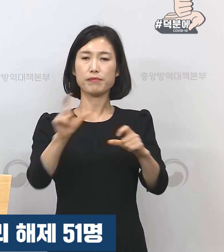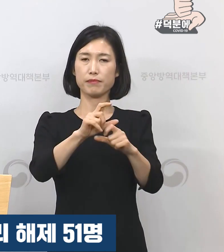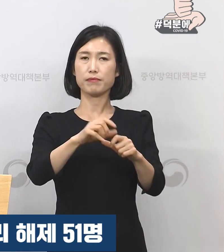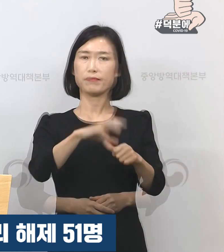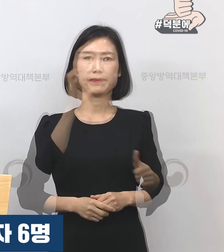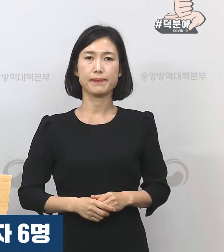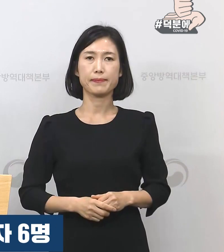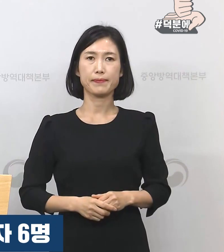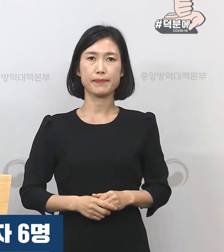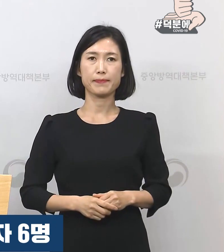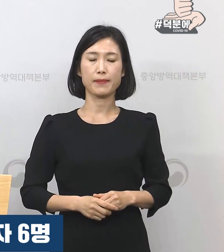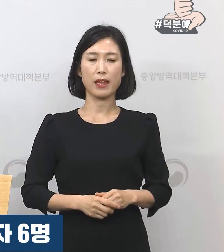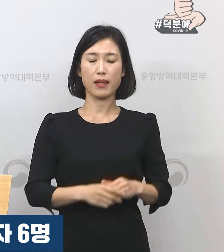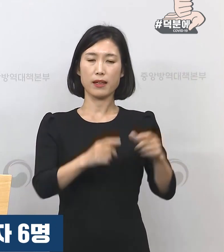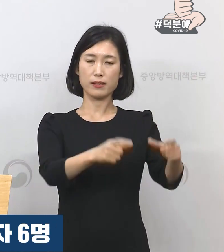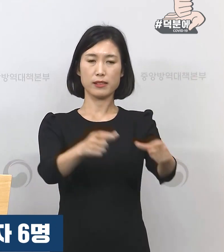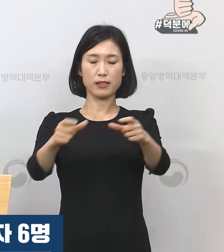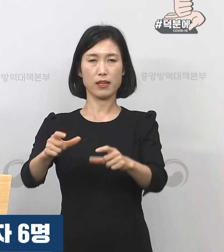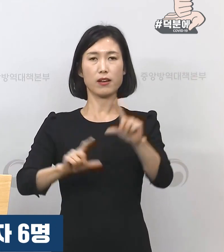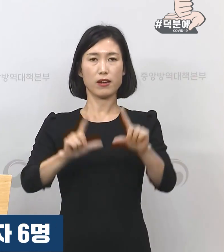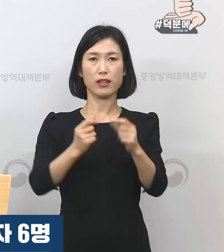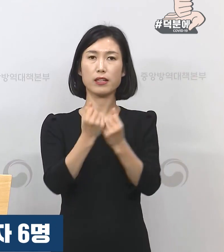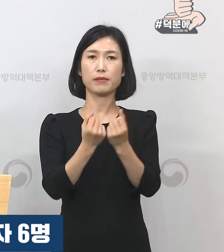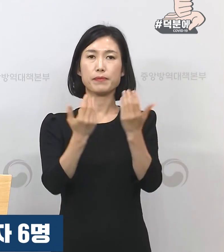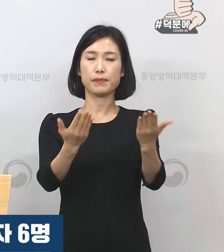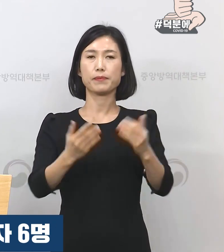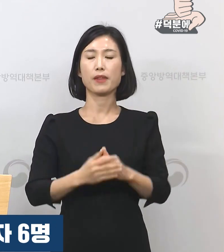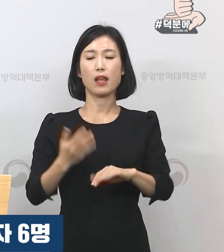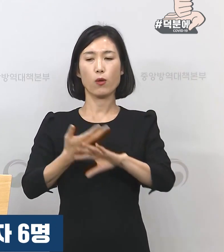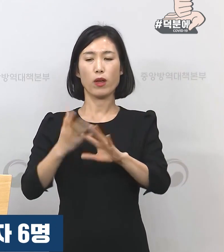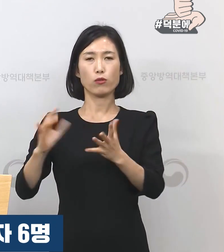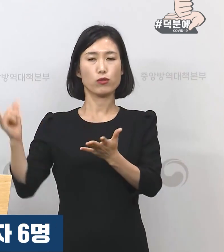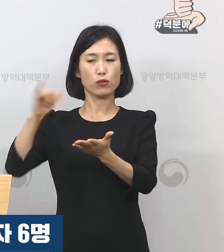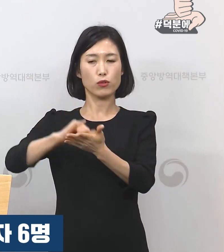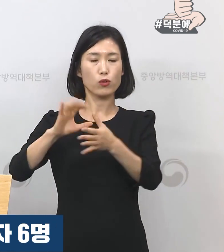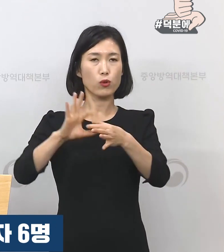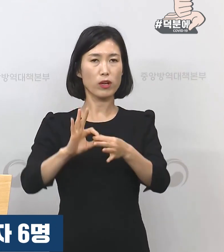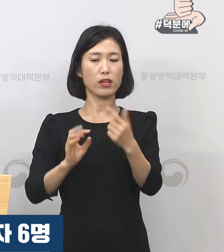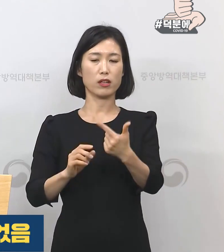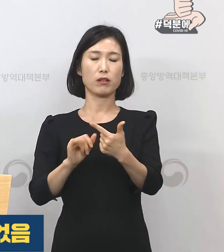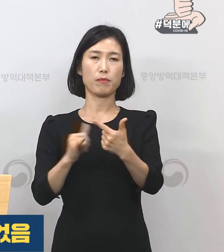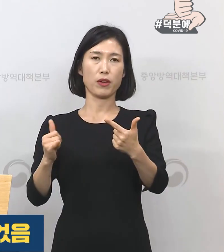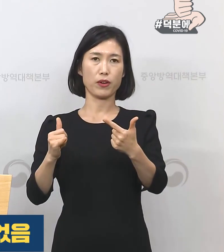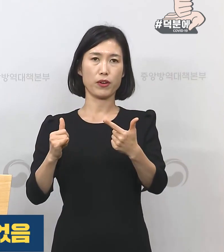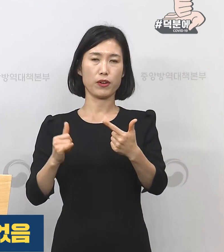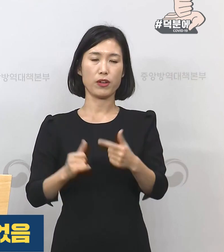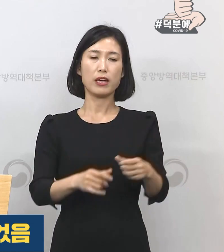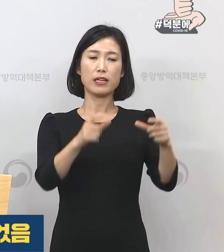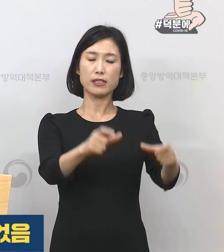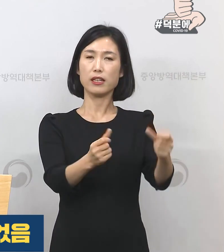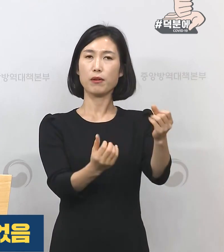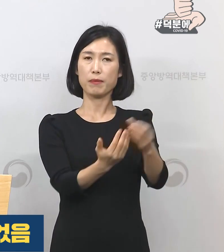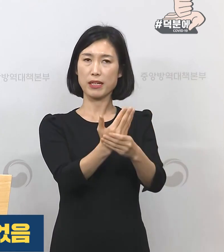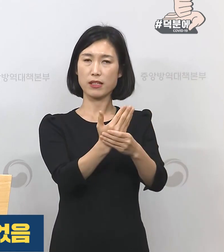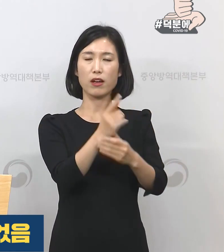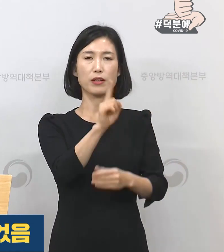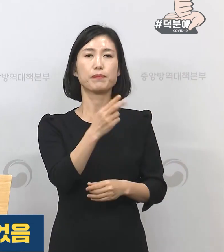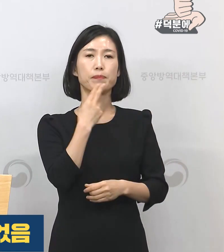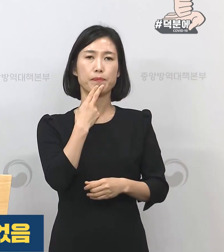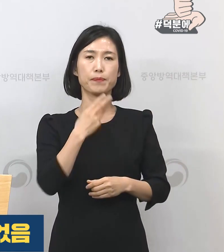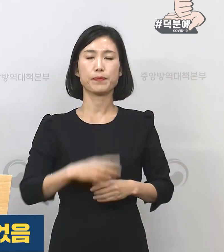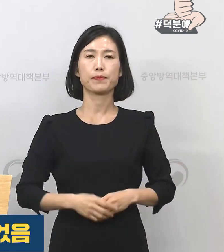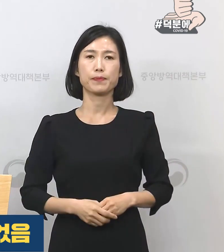증가하였습니다. 지역별 현황을 보게 되면 해외 유입이 6명이고 지역 발생은 한